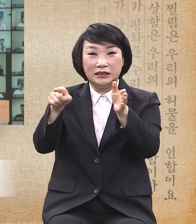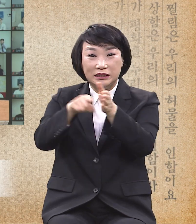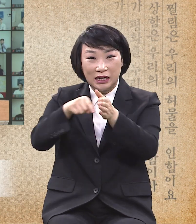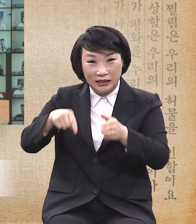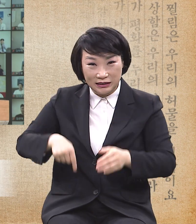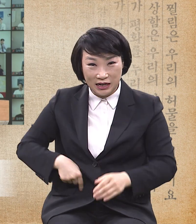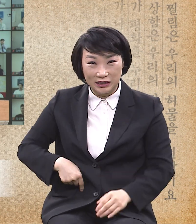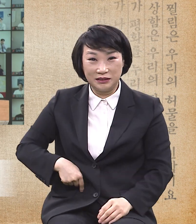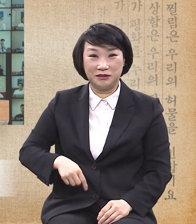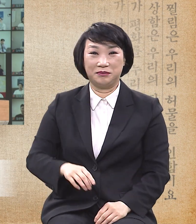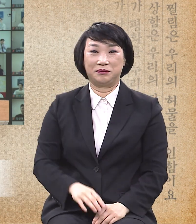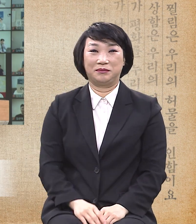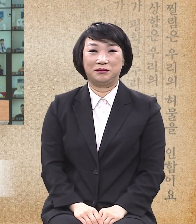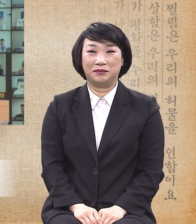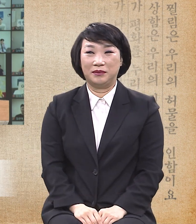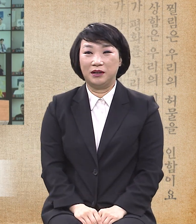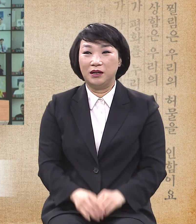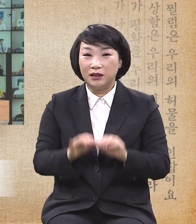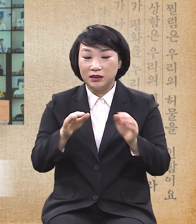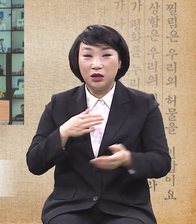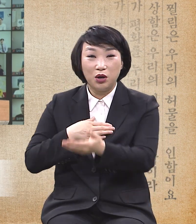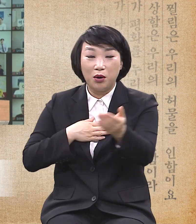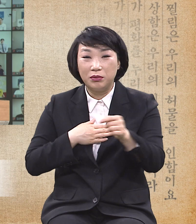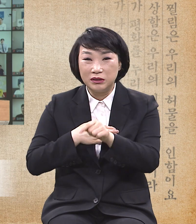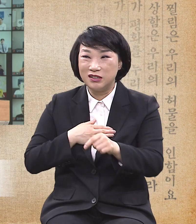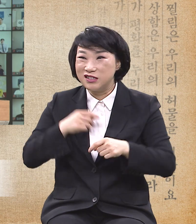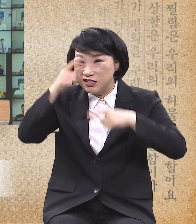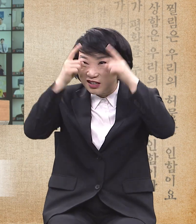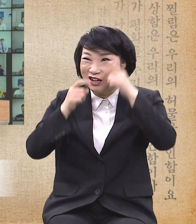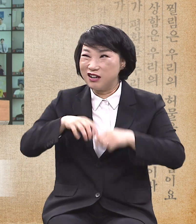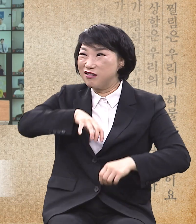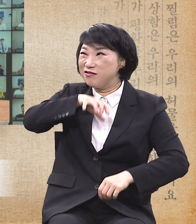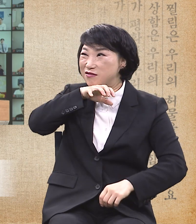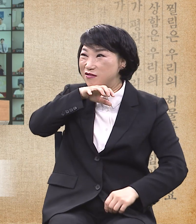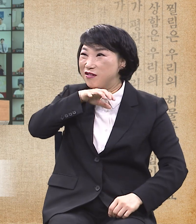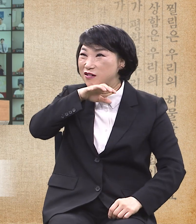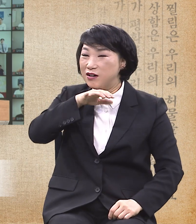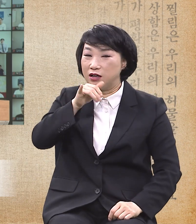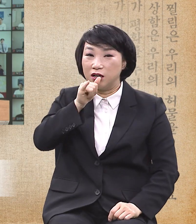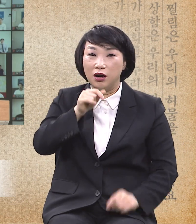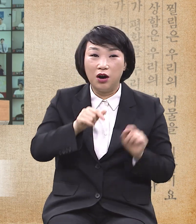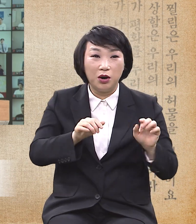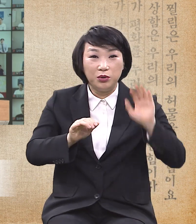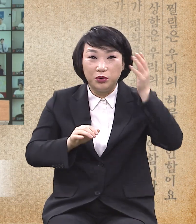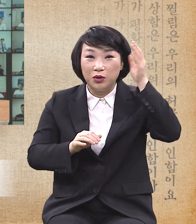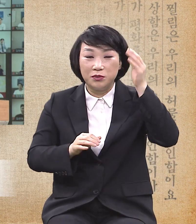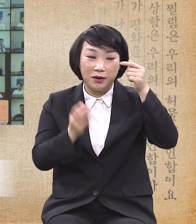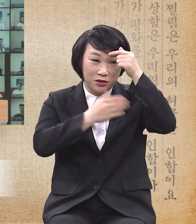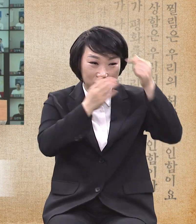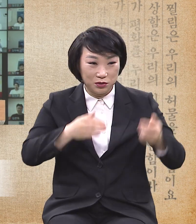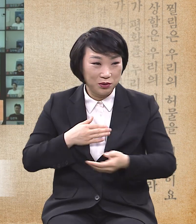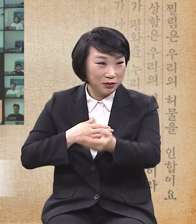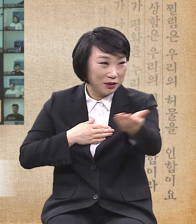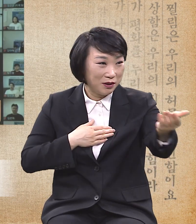이 말입니다. 근데 그것을 짜증내고 불평합니다. 그저 요새 성도들에게